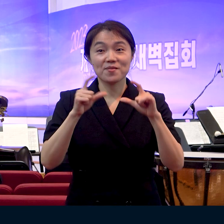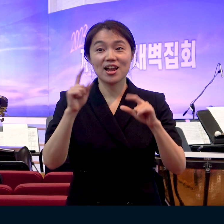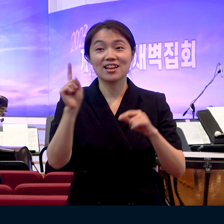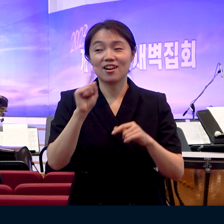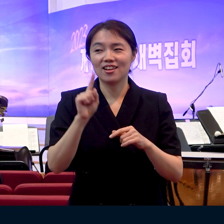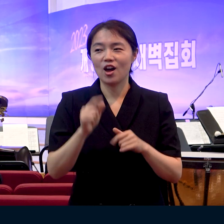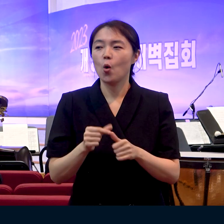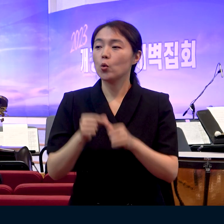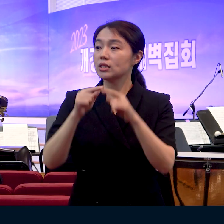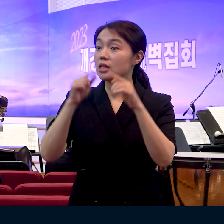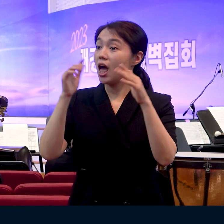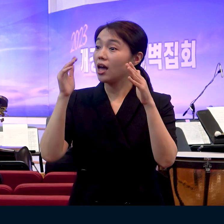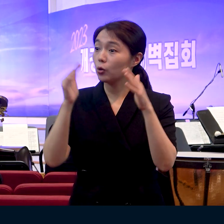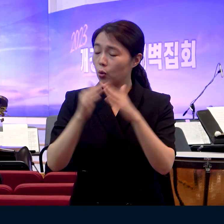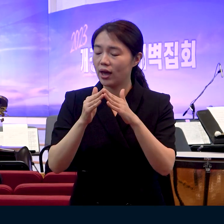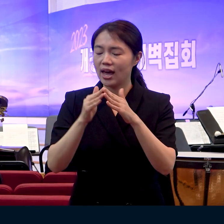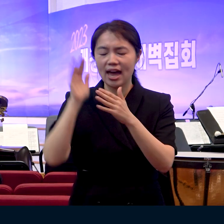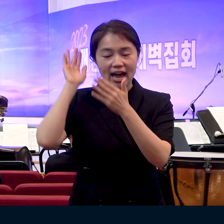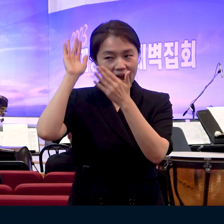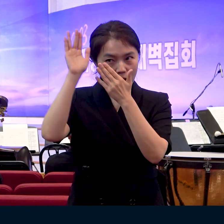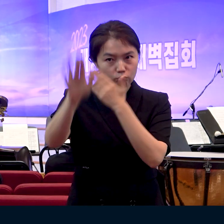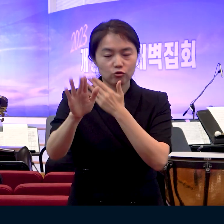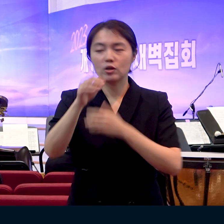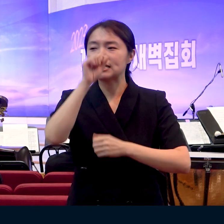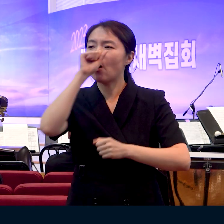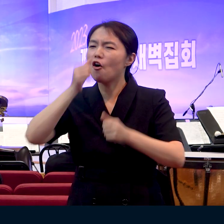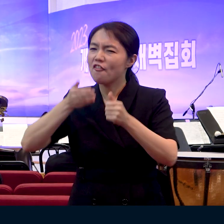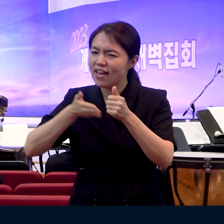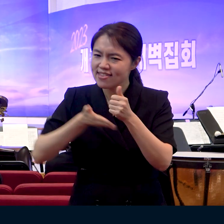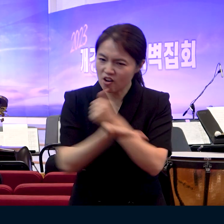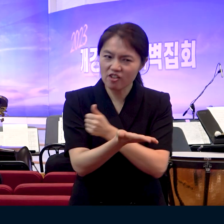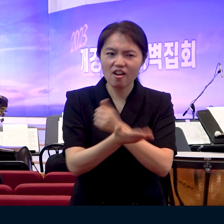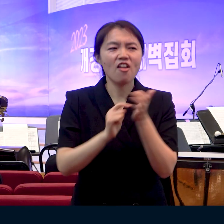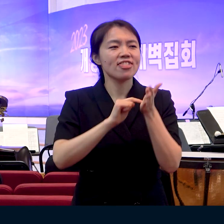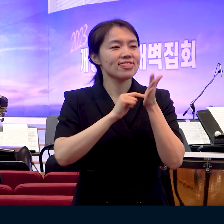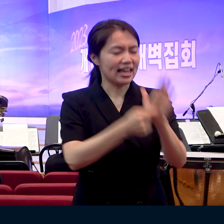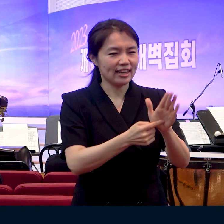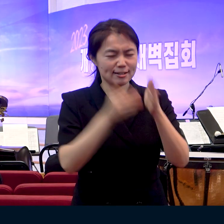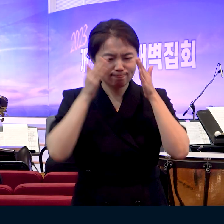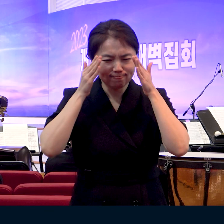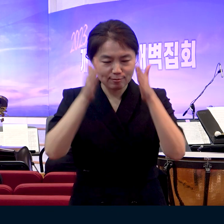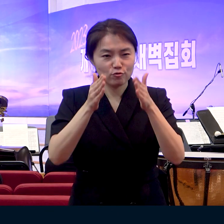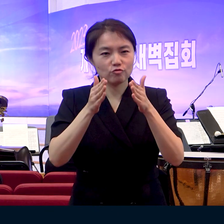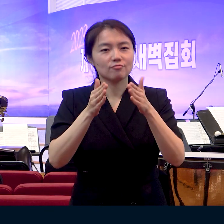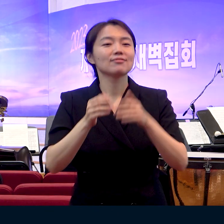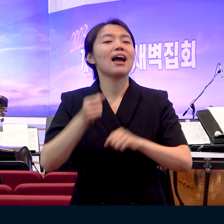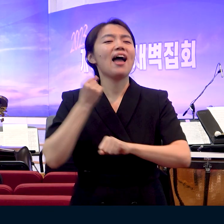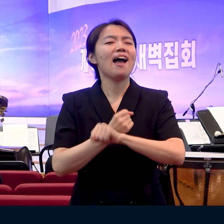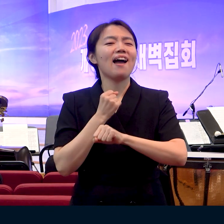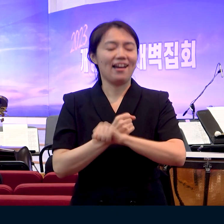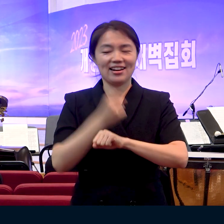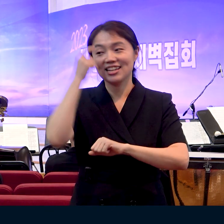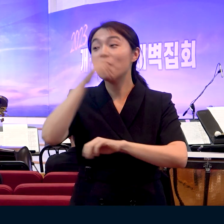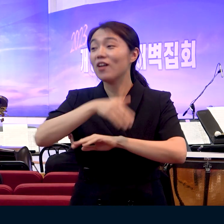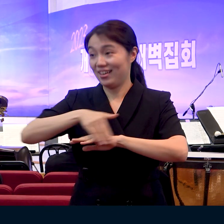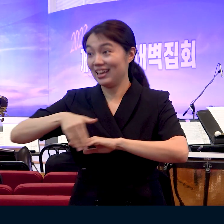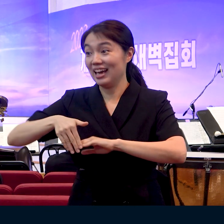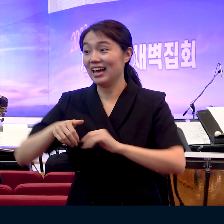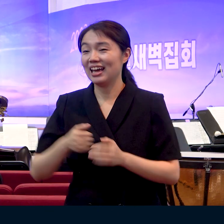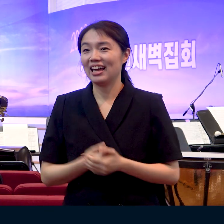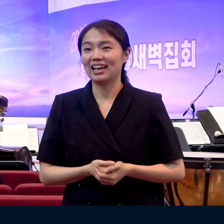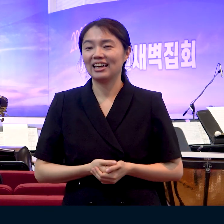무엇보다 선한 영향력으로 여기에 집중할 거예요. 예, 호산나 교회 다른 어떤 것보다 앞으로